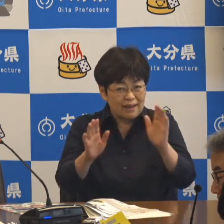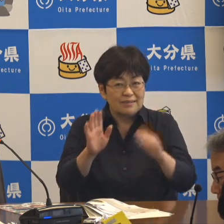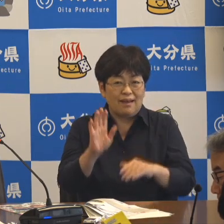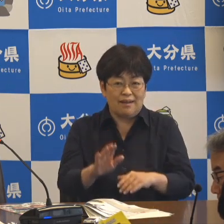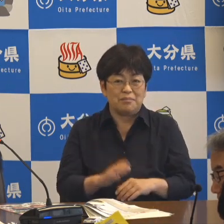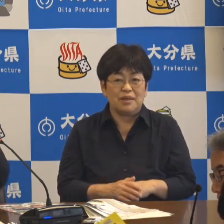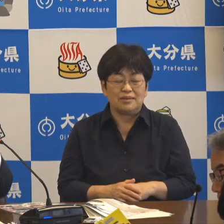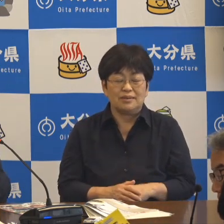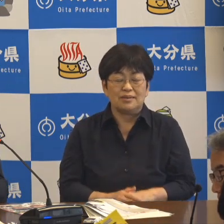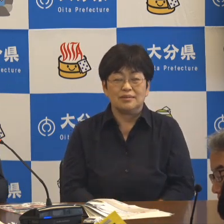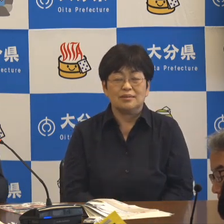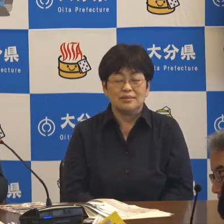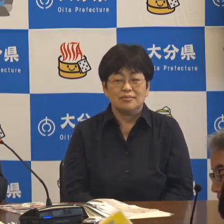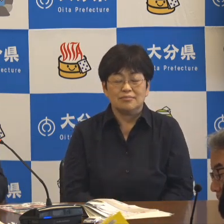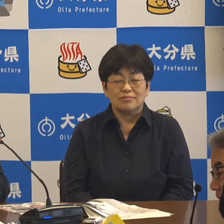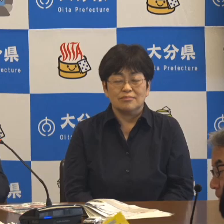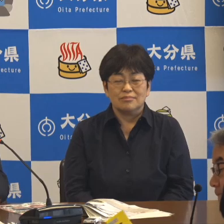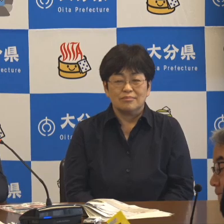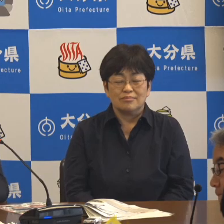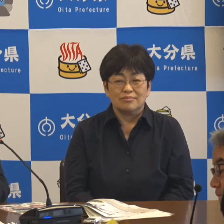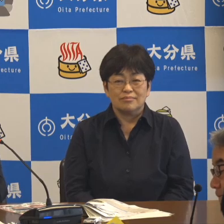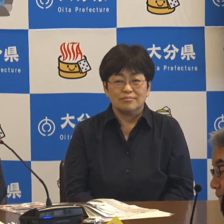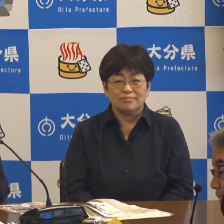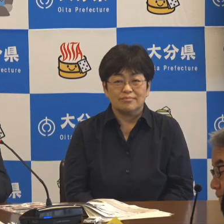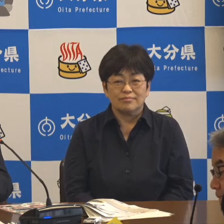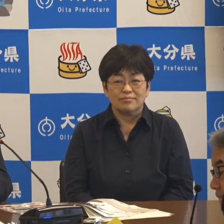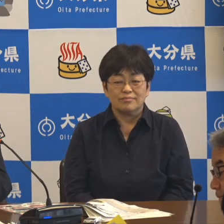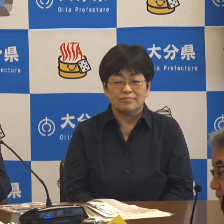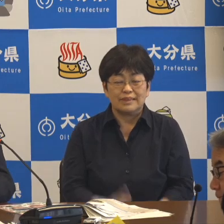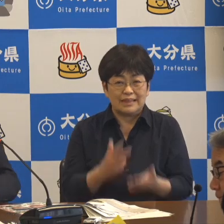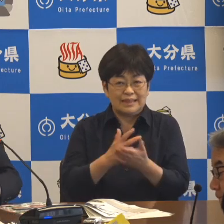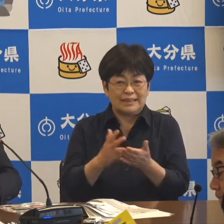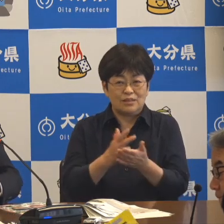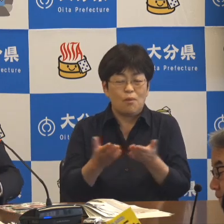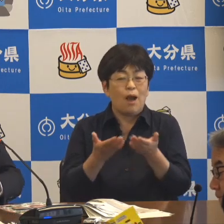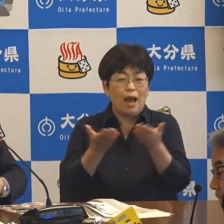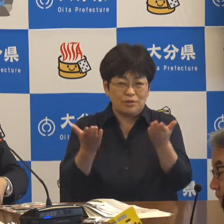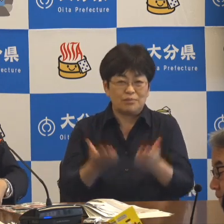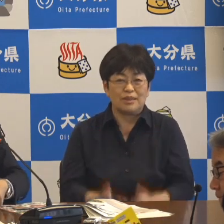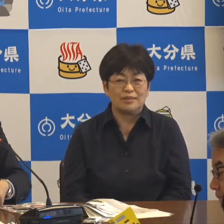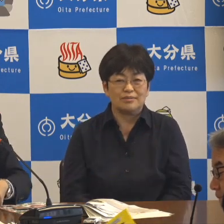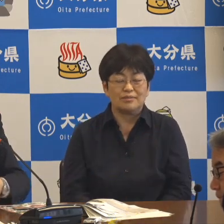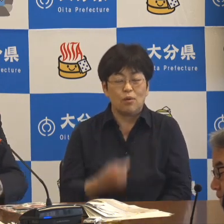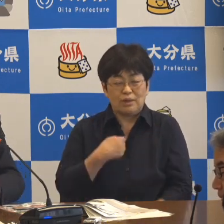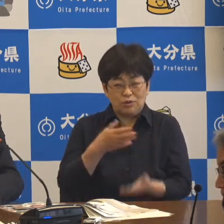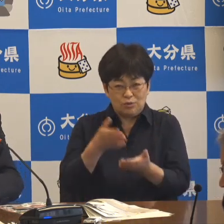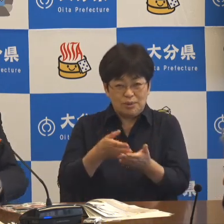ので、これも合わせて配布をさせていただいております。はい、私の方から以上です。